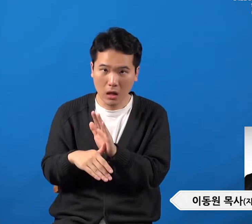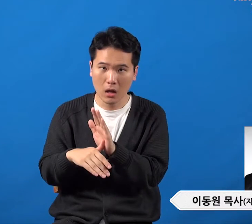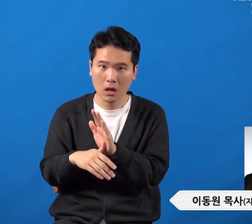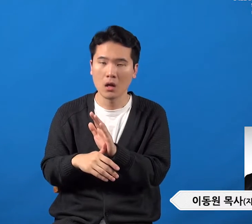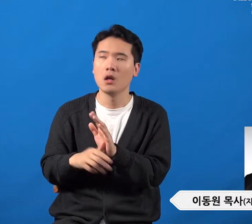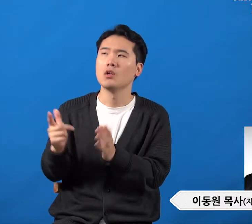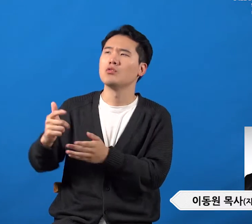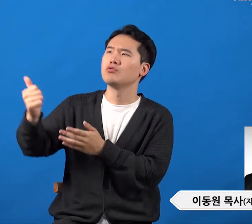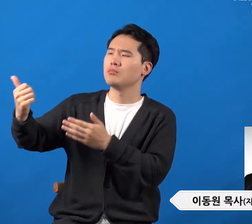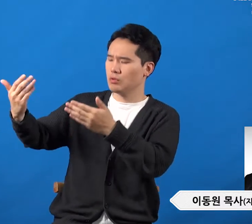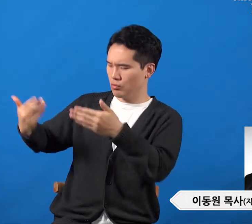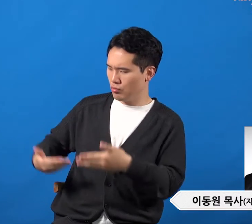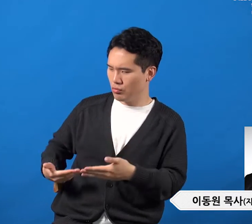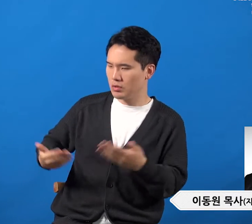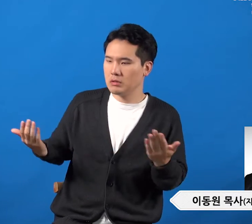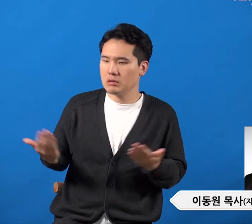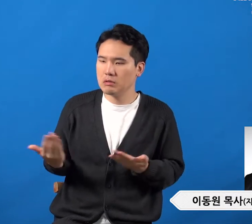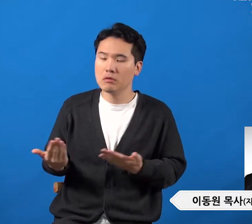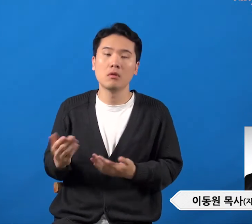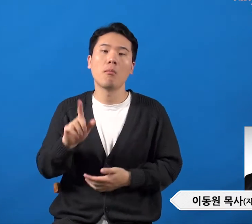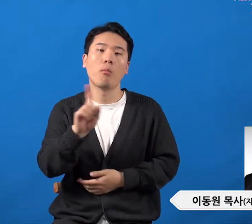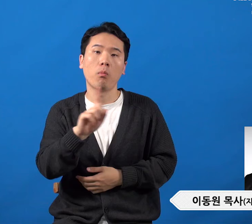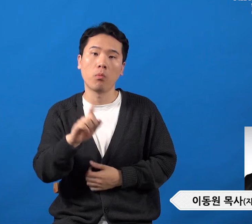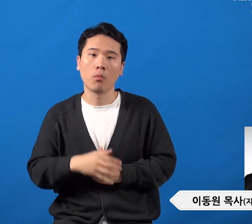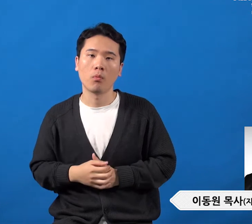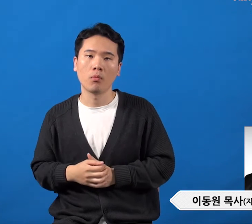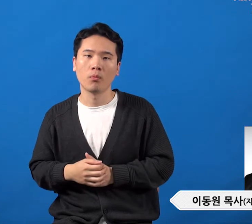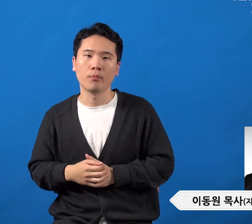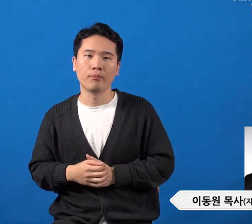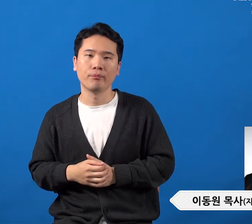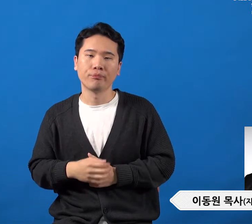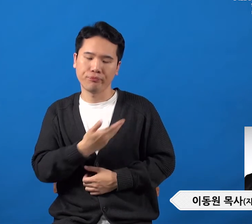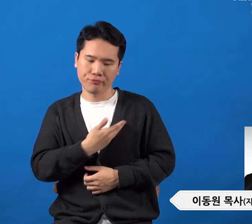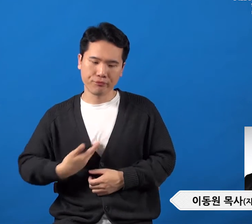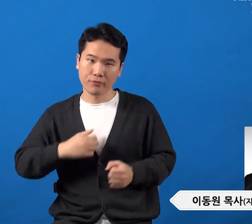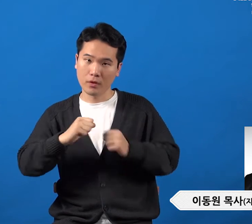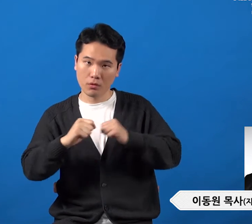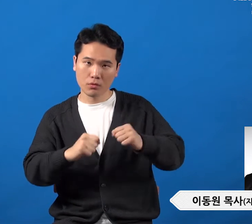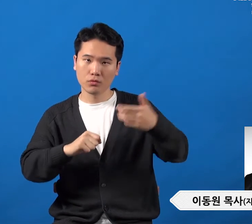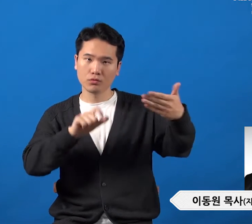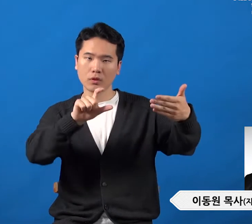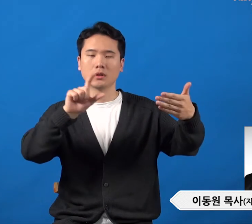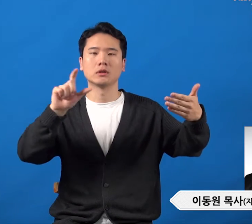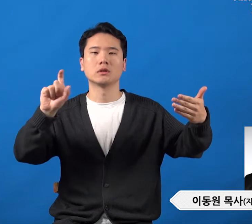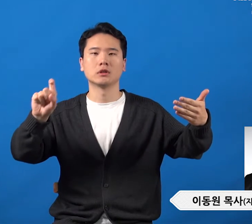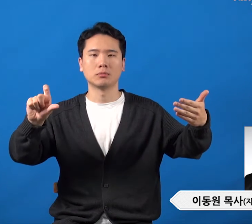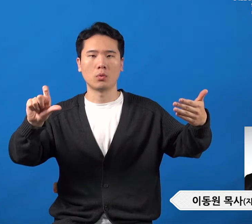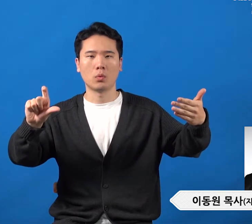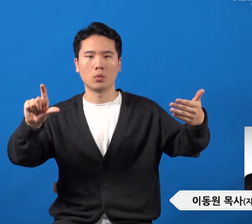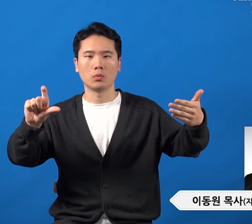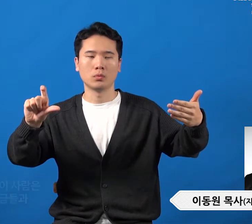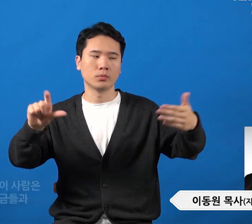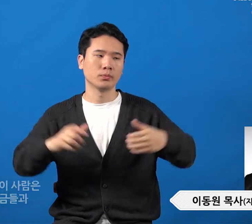받았던 미션, 사명이 무엇이었습니까? 사도행전 9장 15절을 보겠습니다.